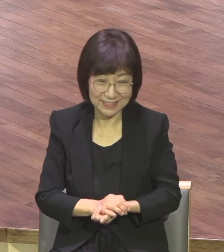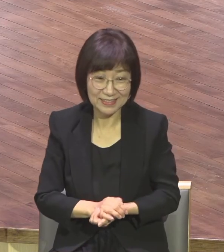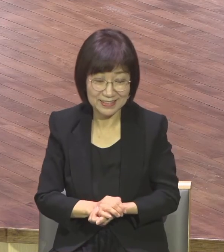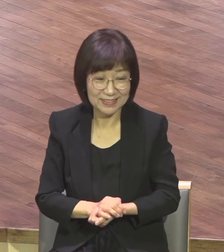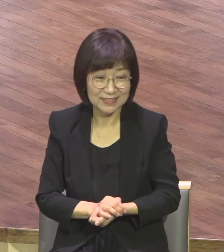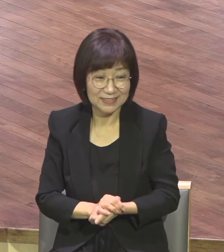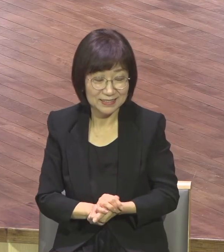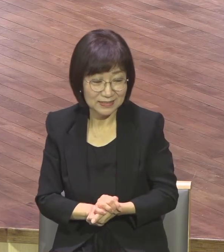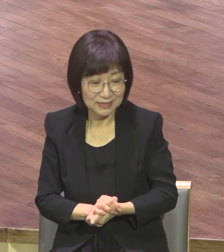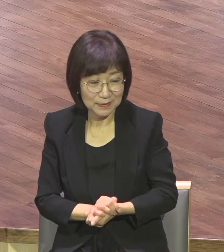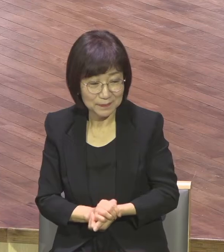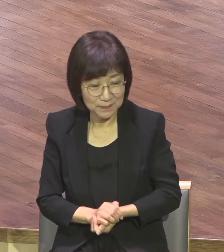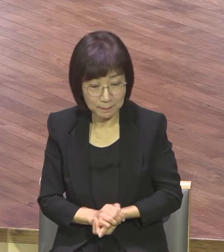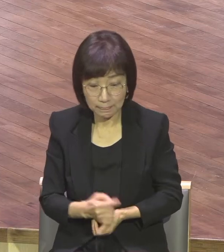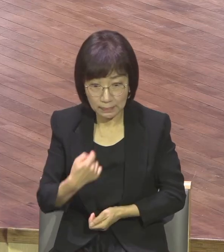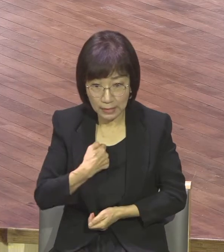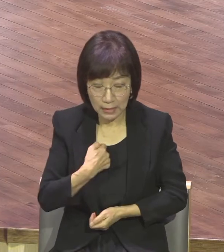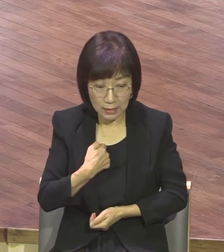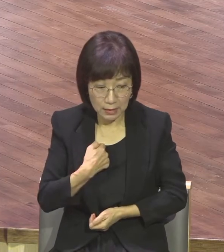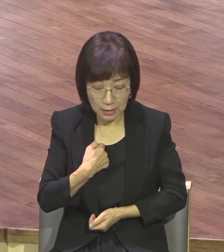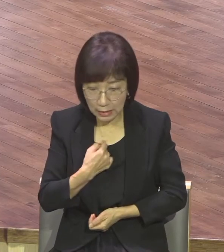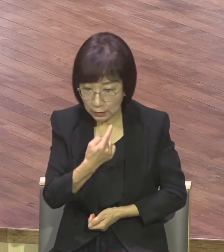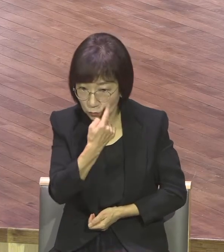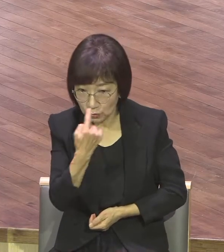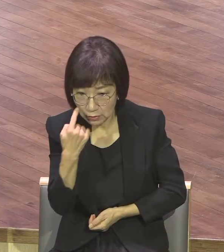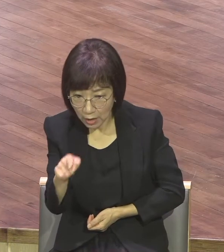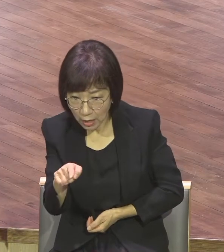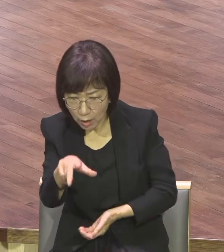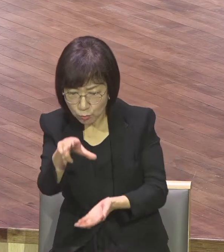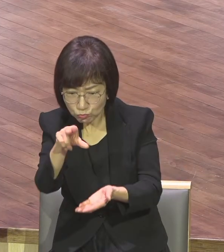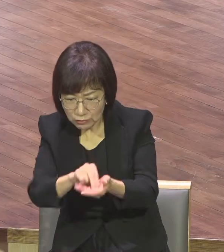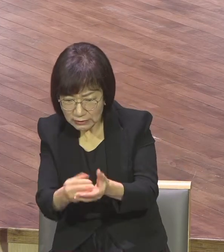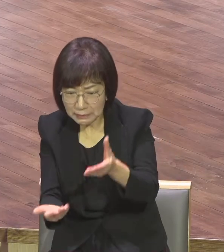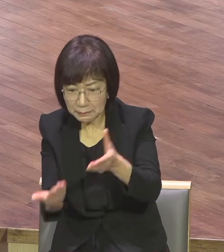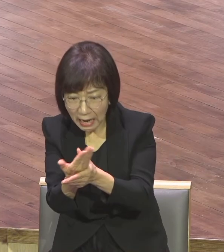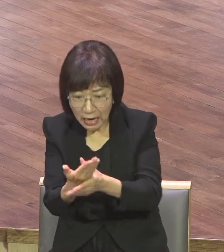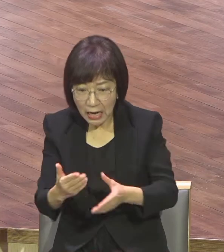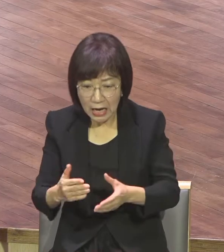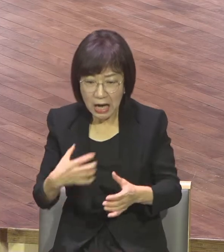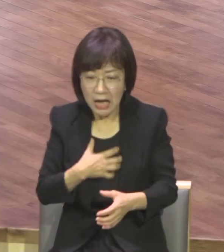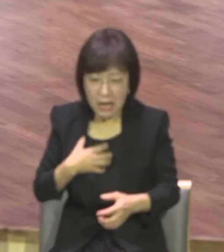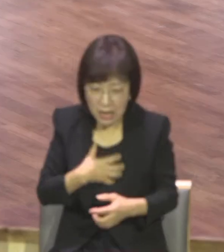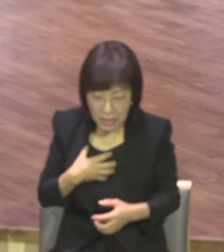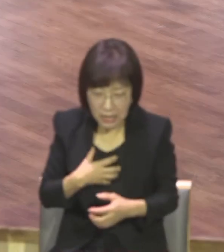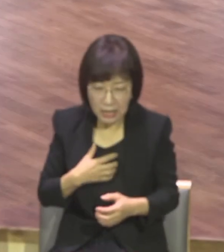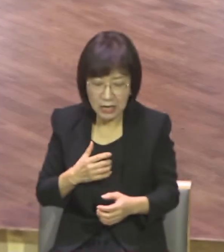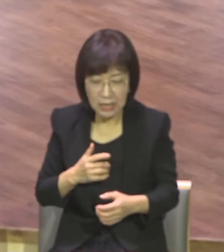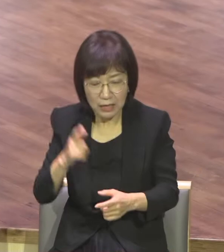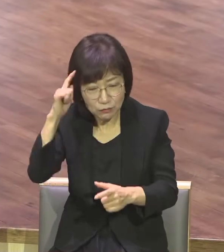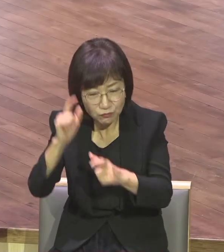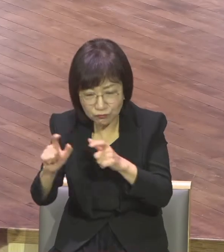때문에 눈앞에 나타나는 무슨 현상 가지고 1, 2, 1, 2 하지 마라.